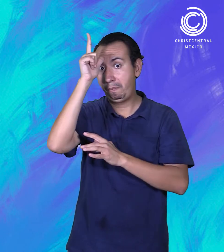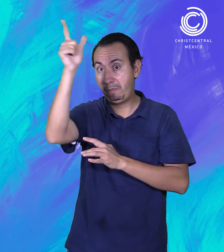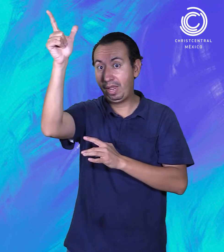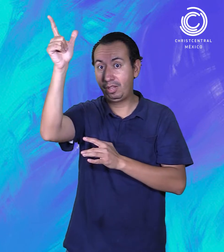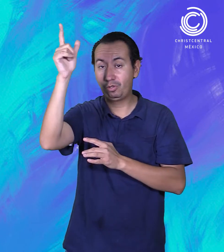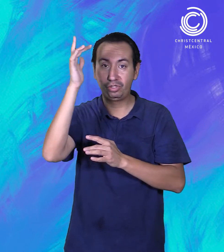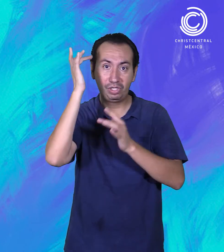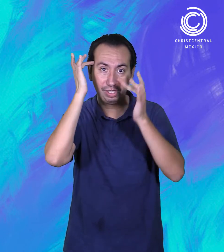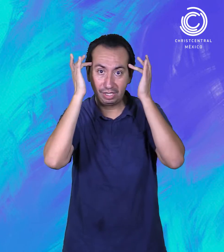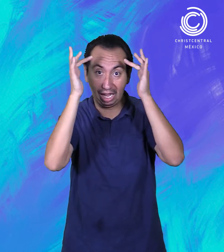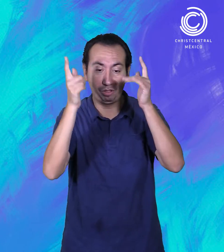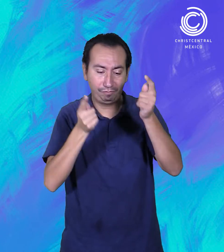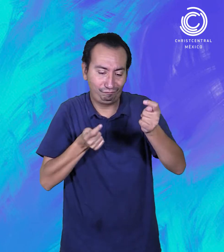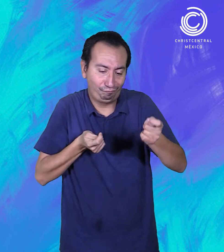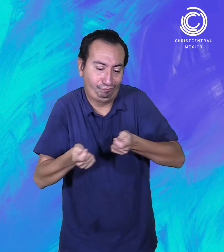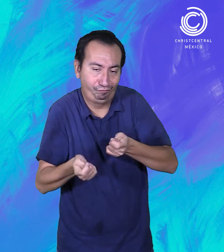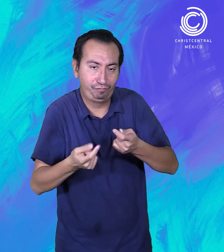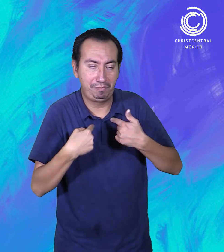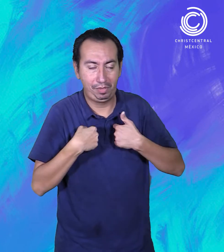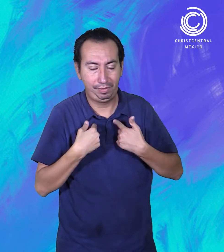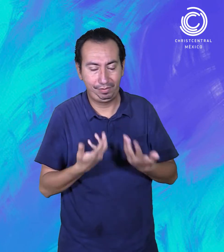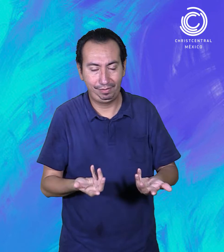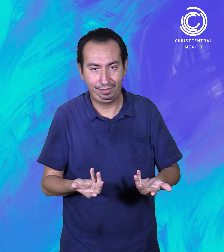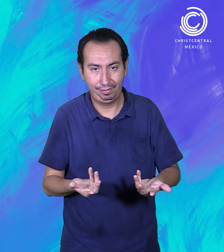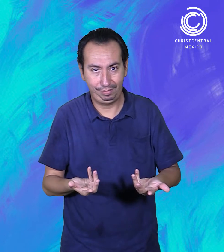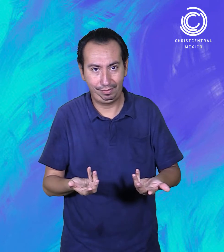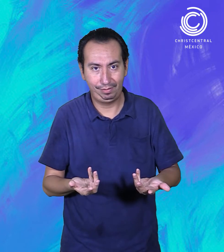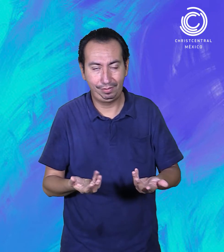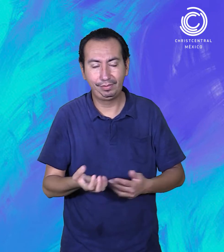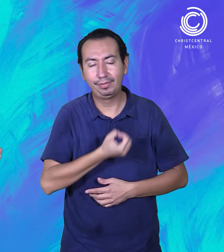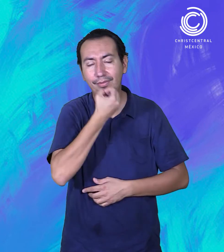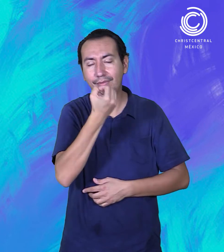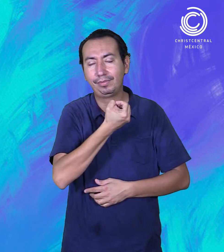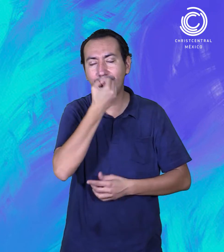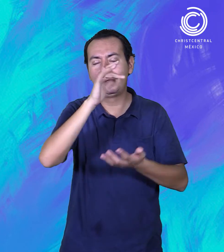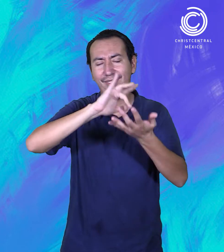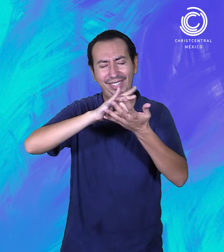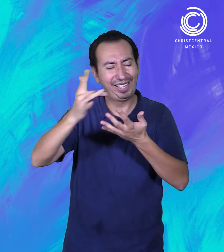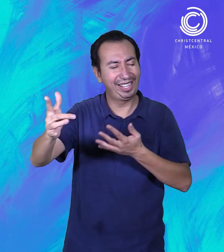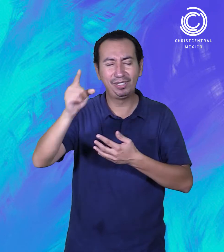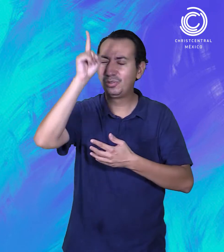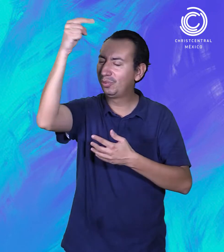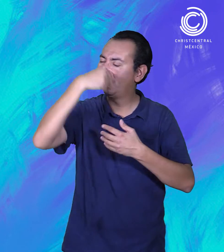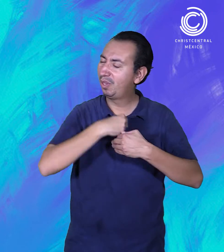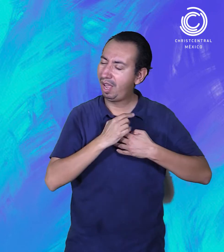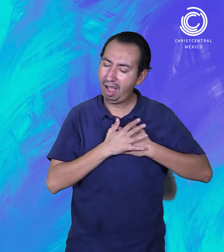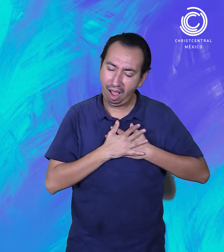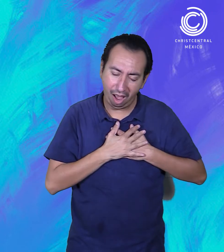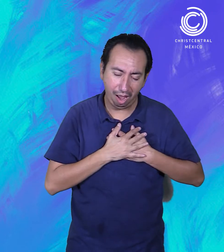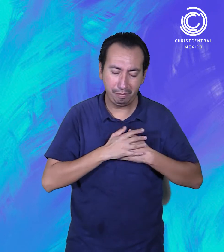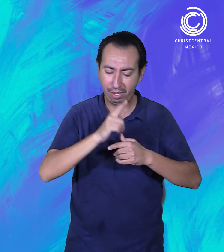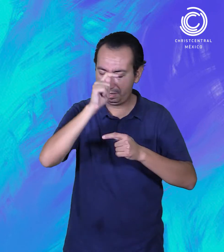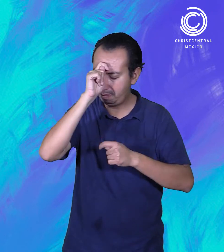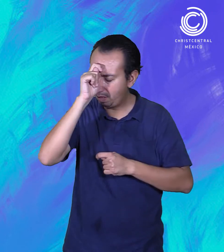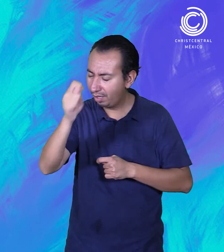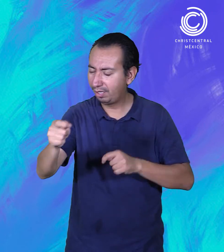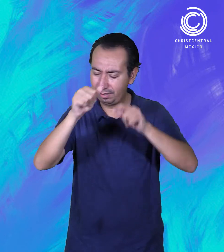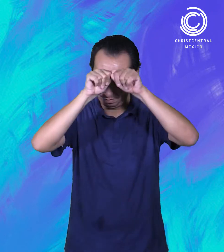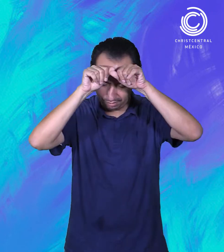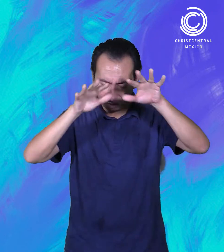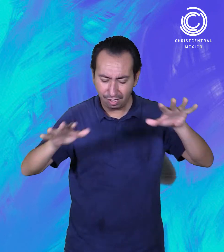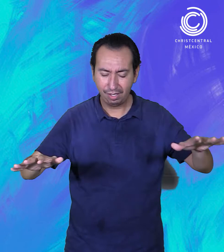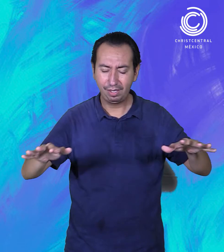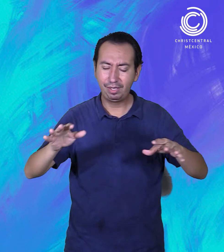Espíritu Santo. Te quiero dar gracias, Señor, porque tú nos amas, porque nos bendices y porque podemos